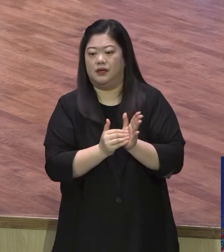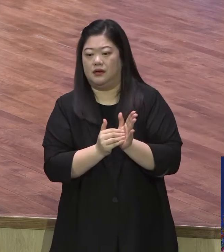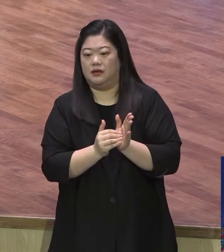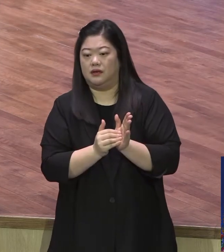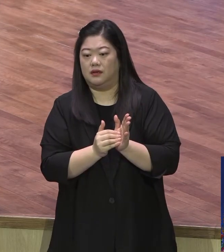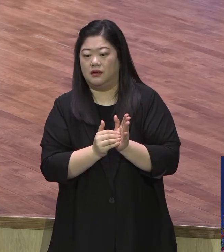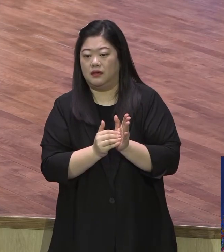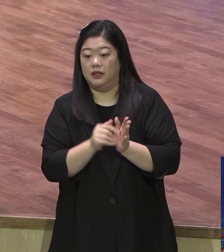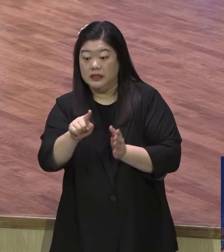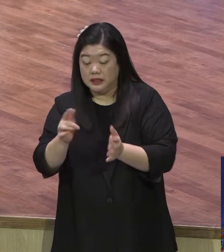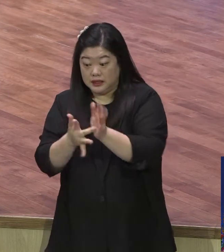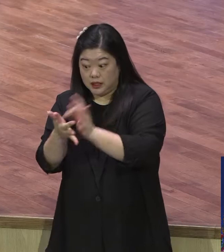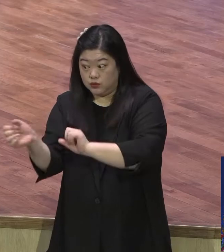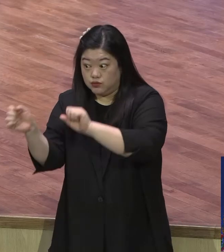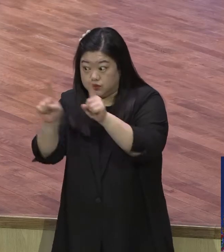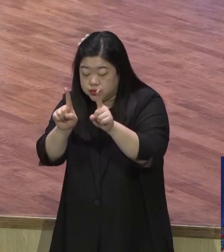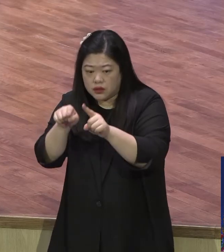보여주시는